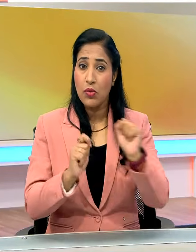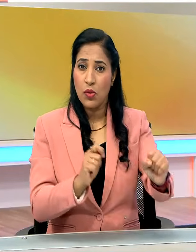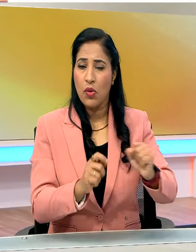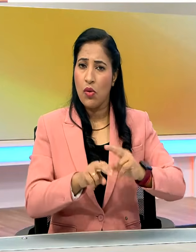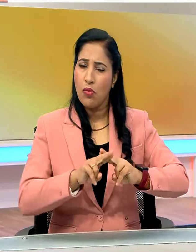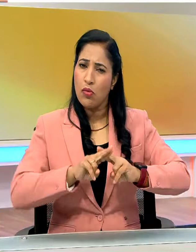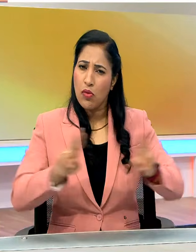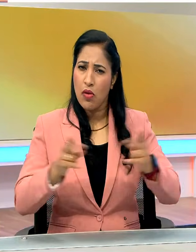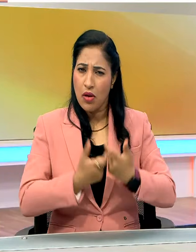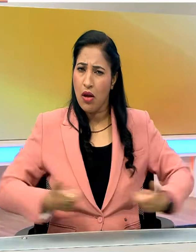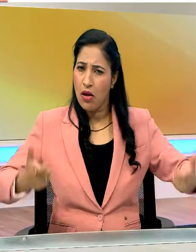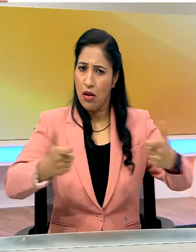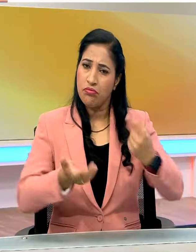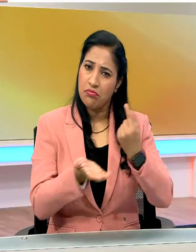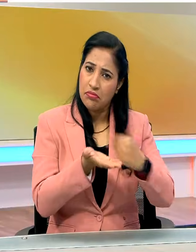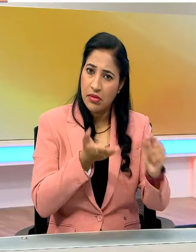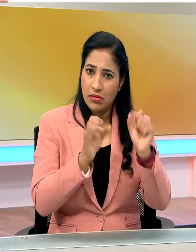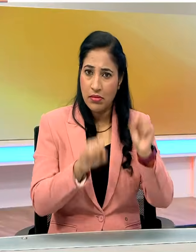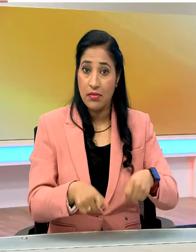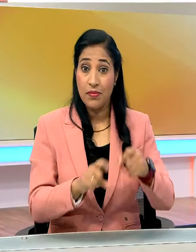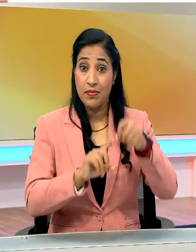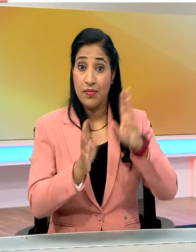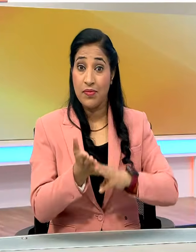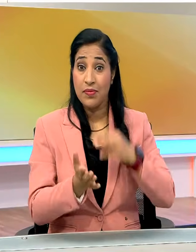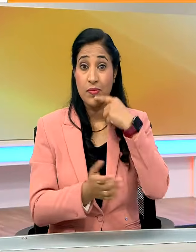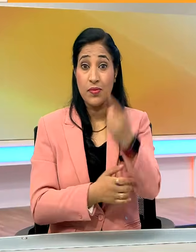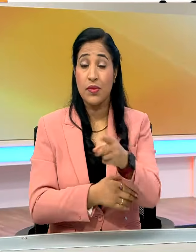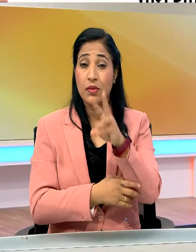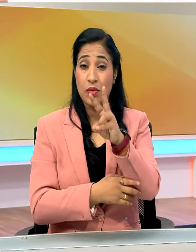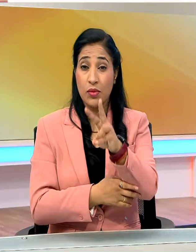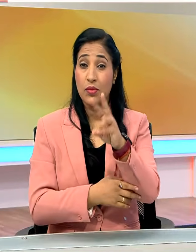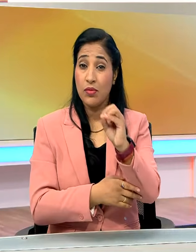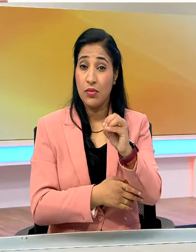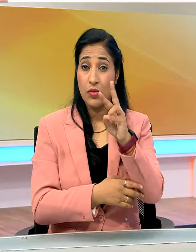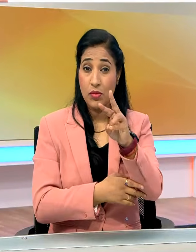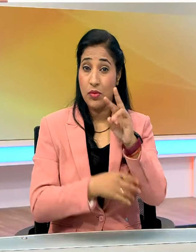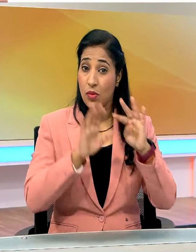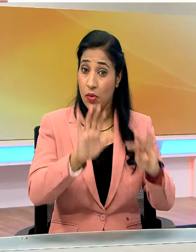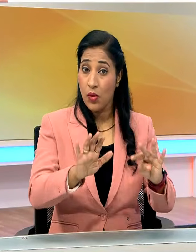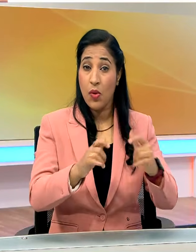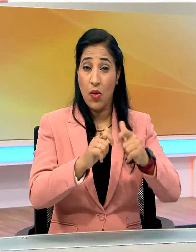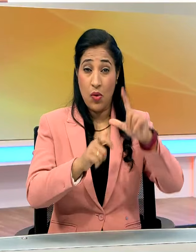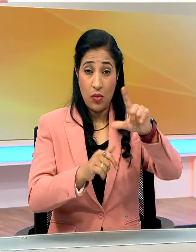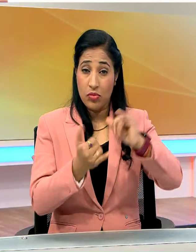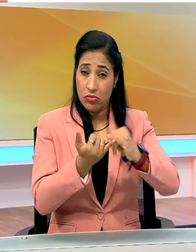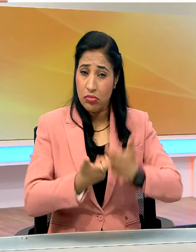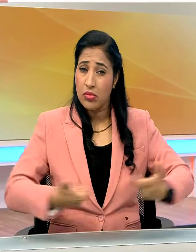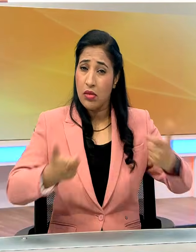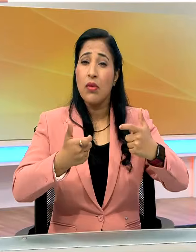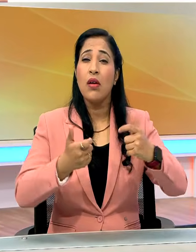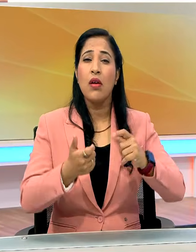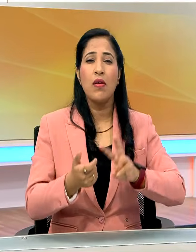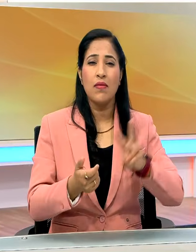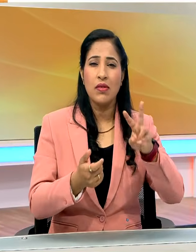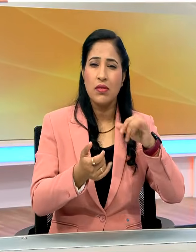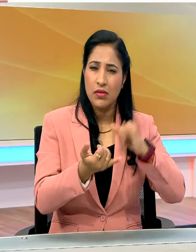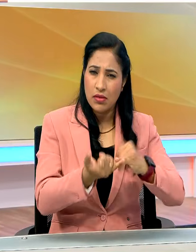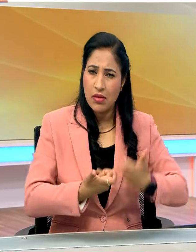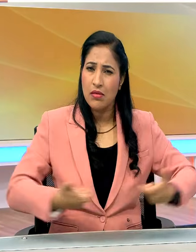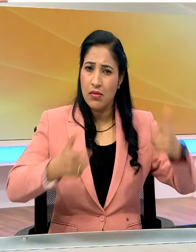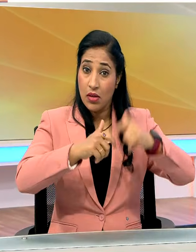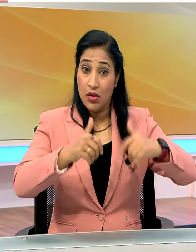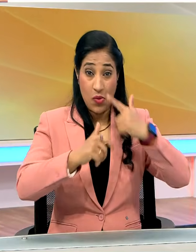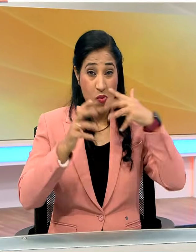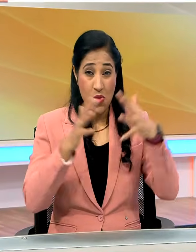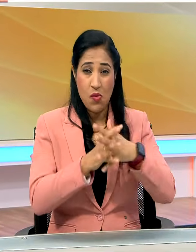सदन मिलकर पारित करेगा। पीएम ने कहा कि 2029 के लोकसभा और विधानसभा चुनाव महिला आरक्षण के साथ होते हैं तो हमारी